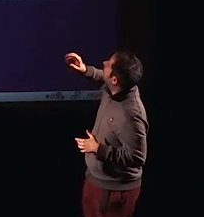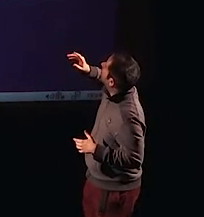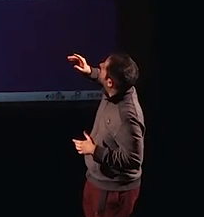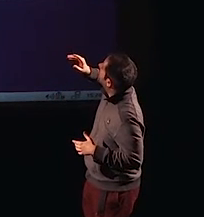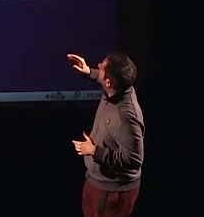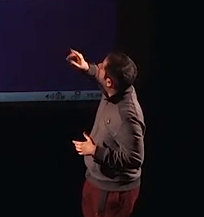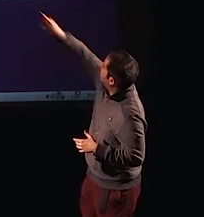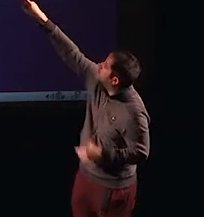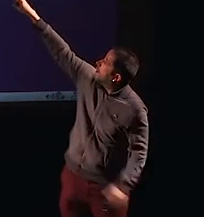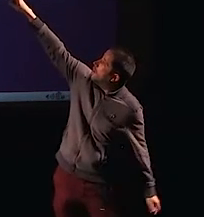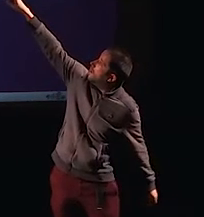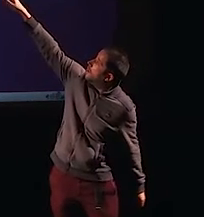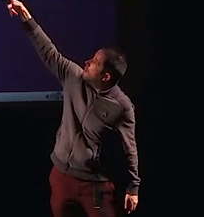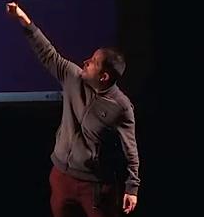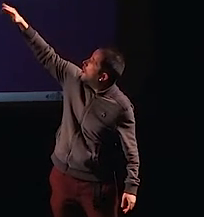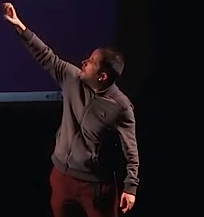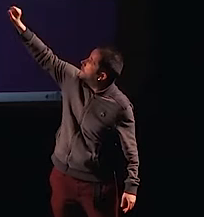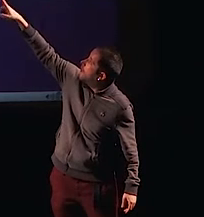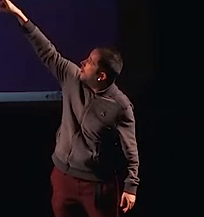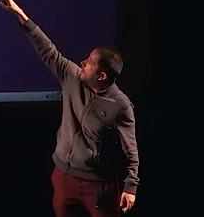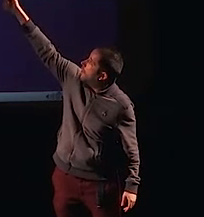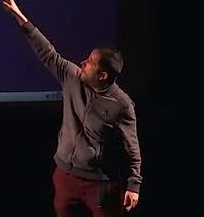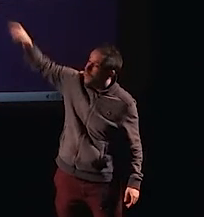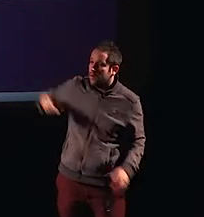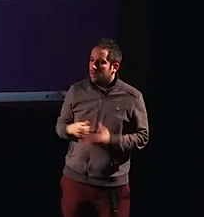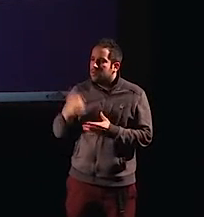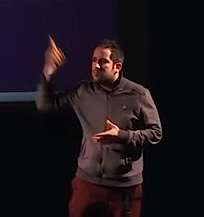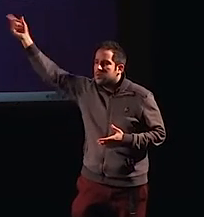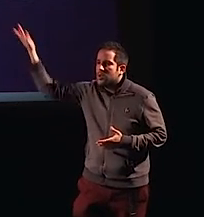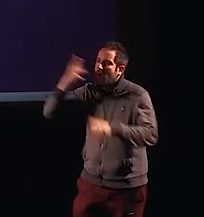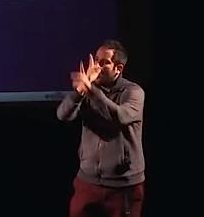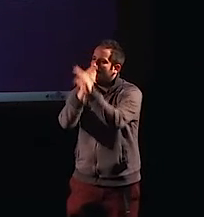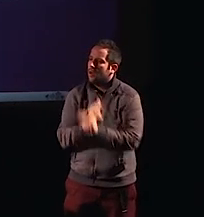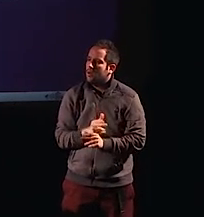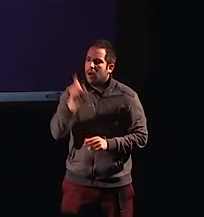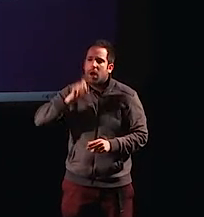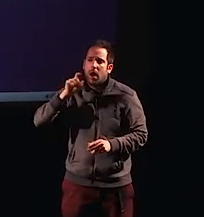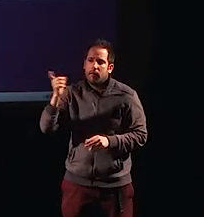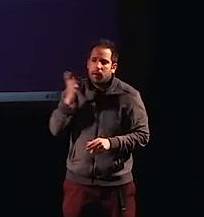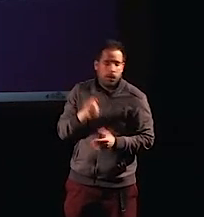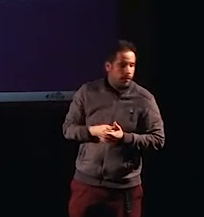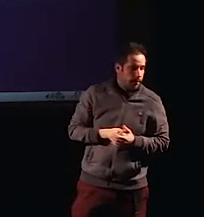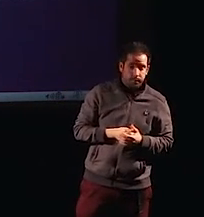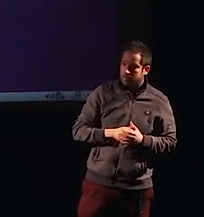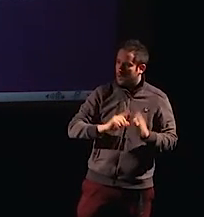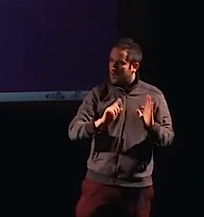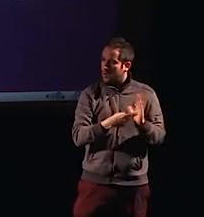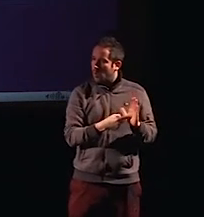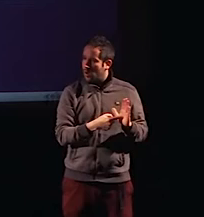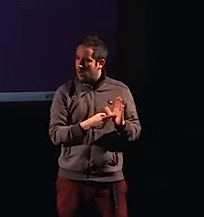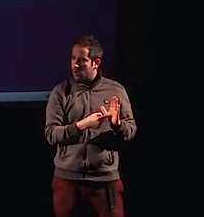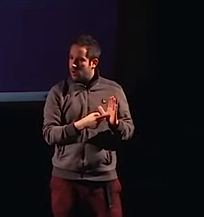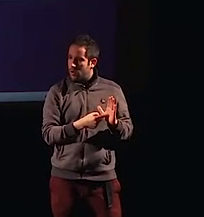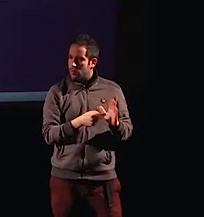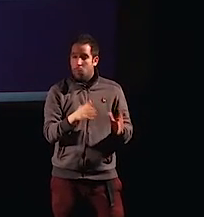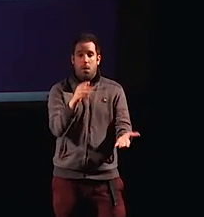mot. Donc, il n'y a pas de mot français pour ça. La parésia, c'est le droit de dire son mot